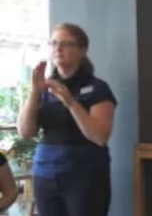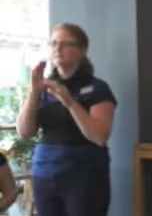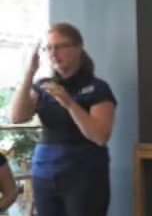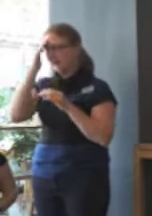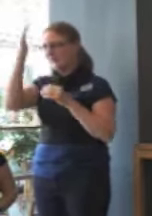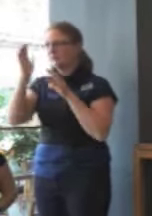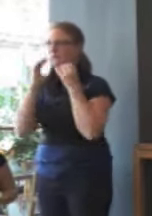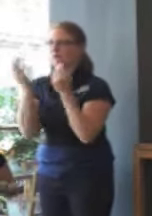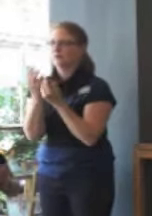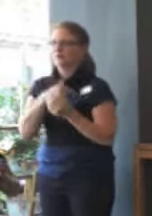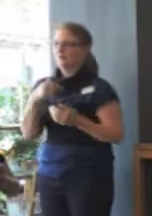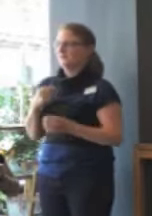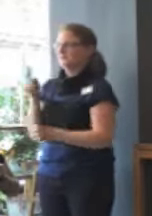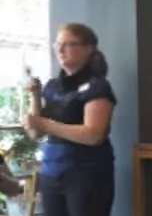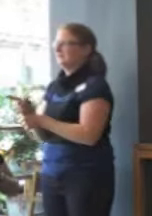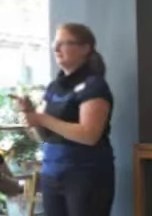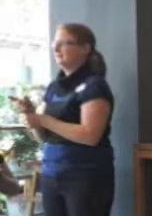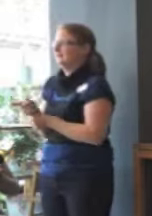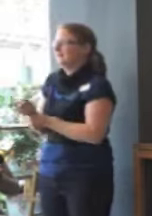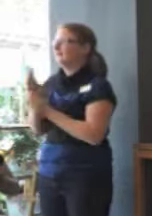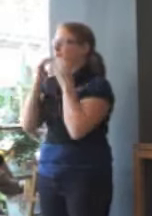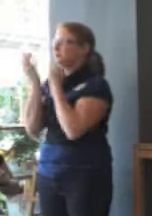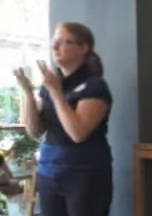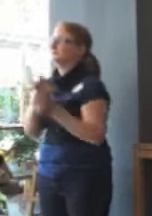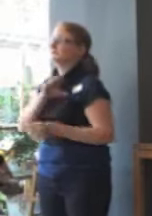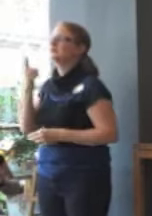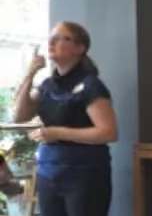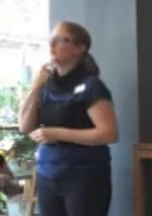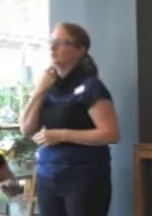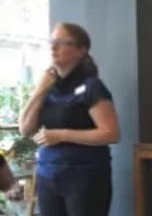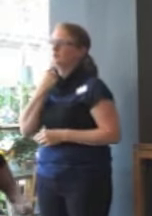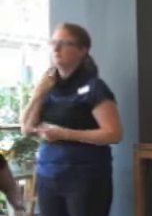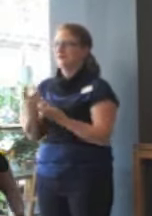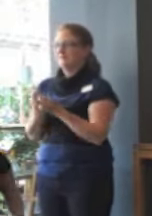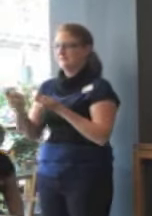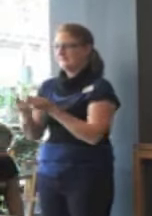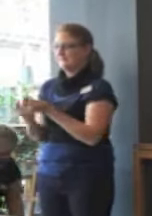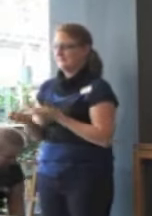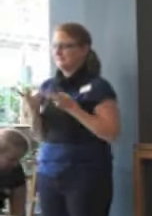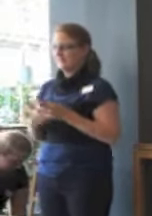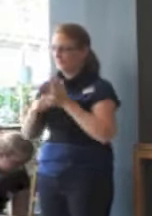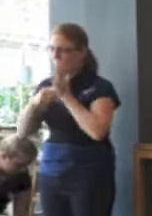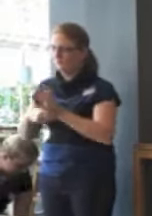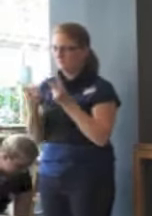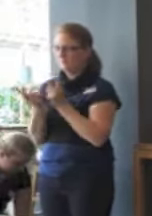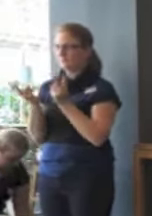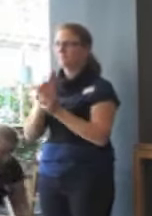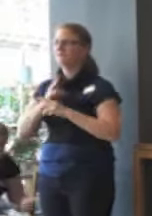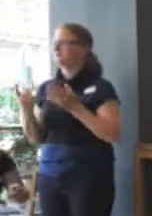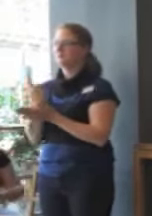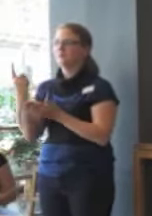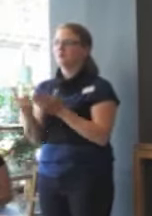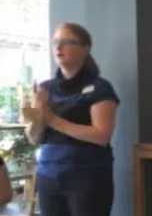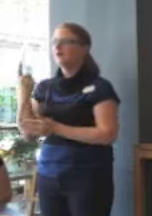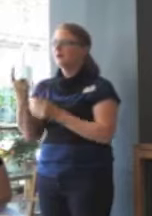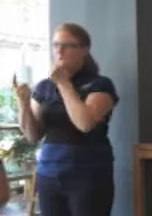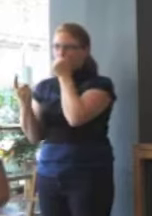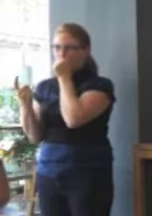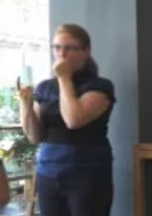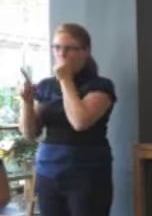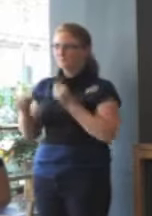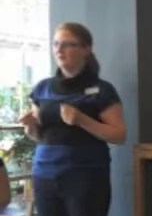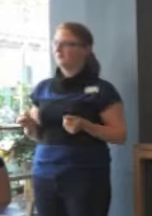den äldreomsorg som fanns igår. Man reglerar det så himla hårt så att det finns inget utrymme, varken för en offentlig